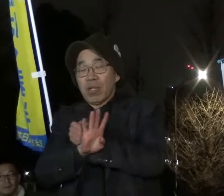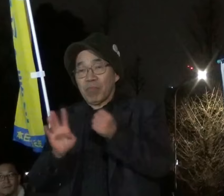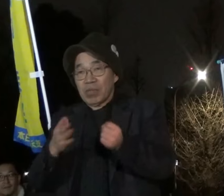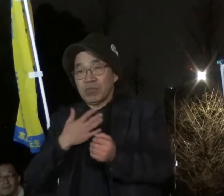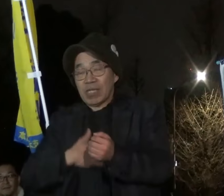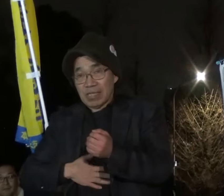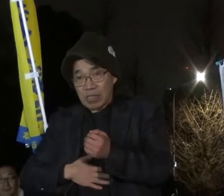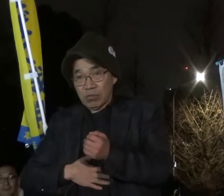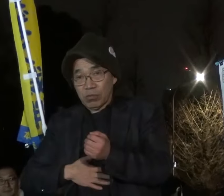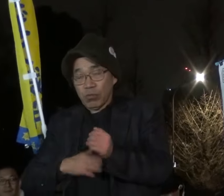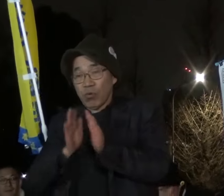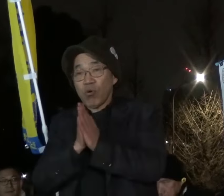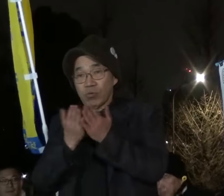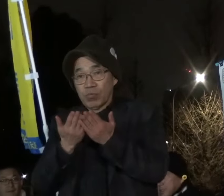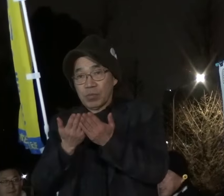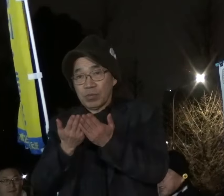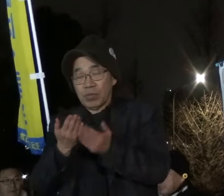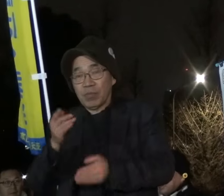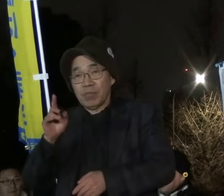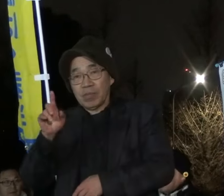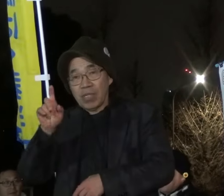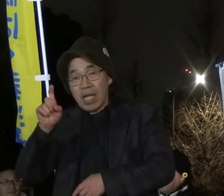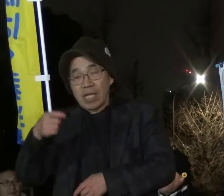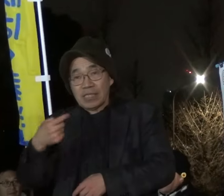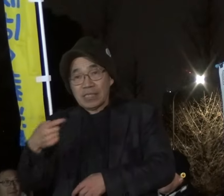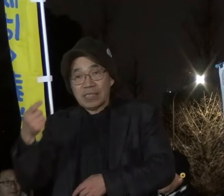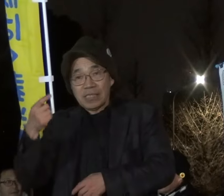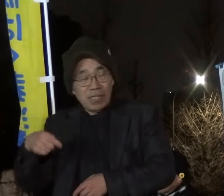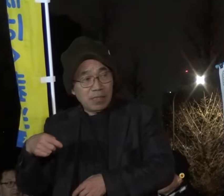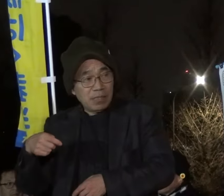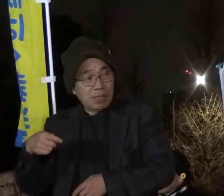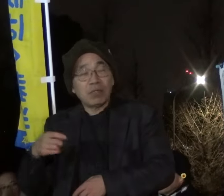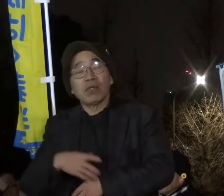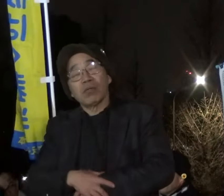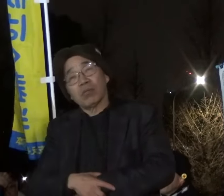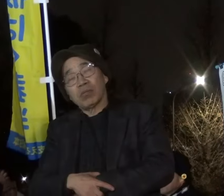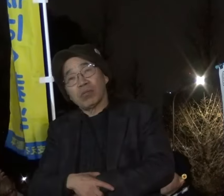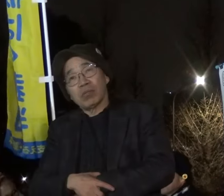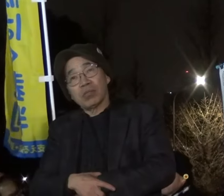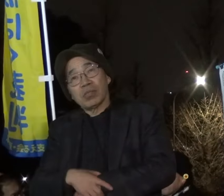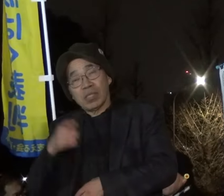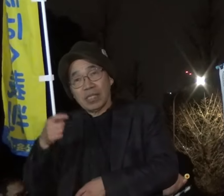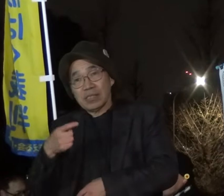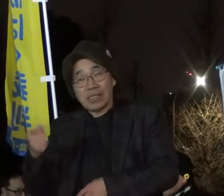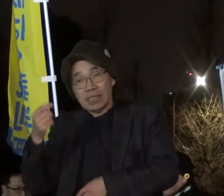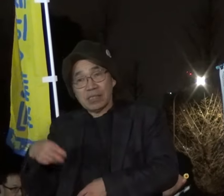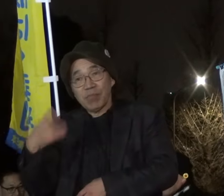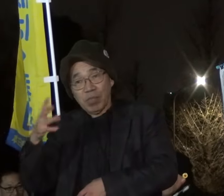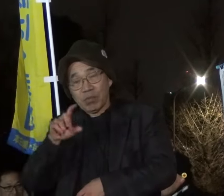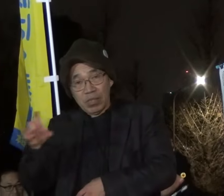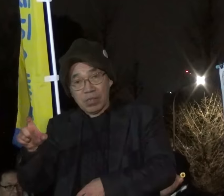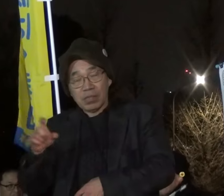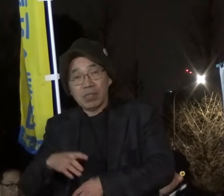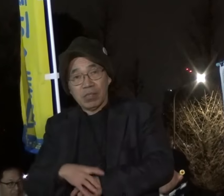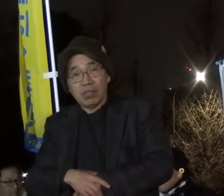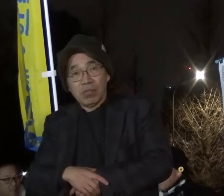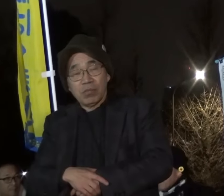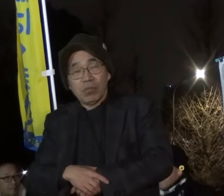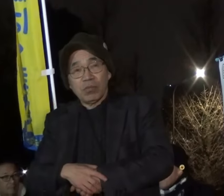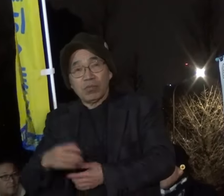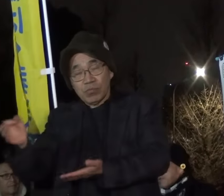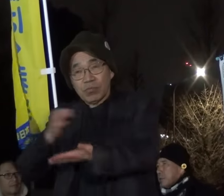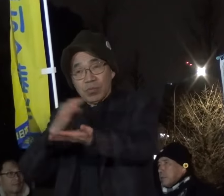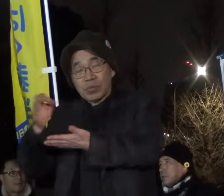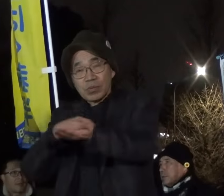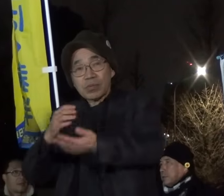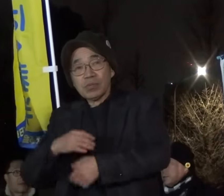今13冊売れて1300円カンパに来ました。で私のお店はここのところすごく順調に売れてるん